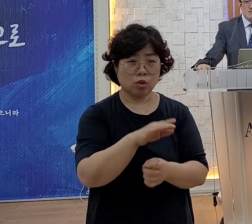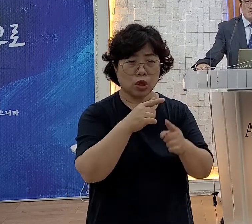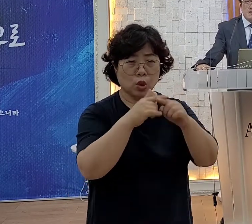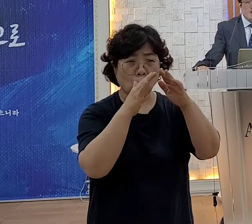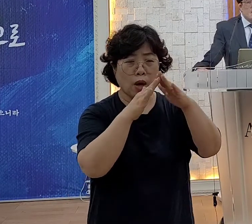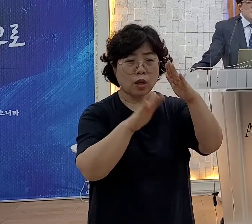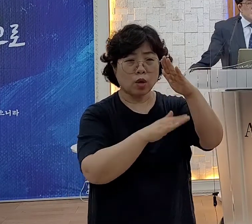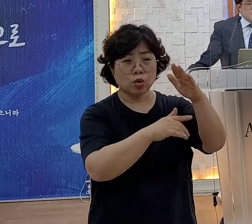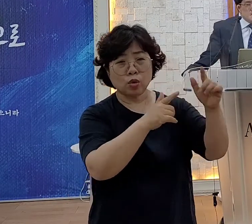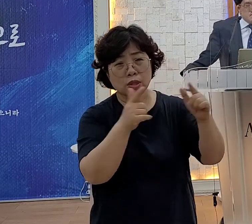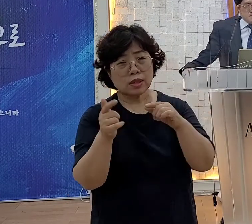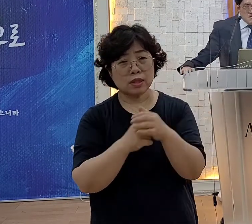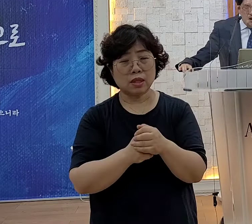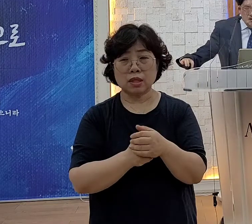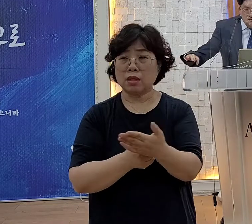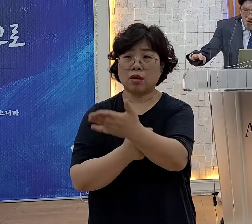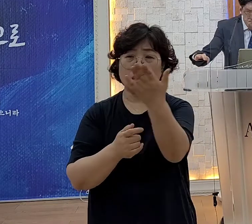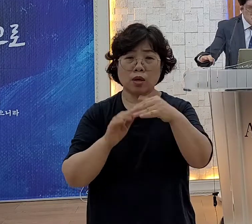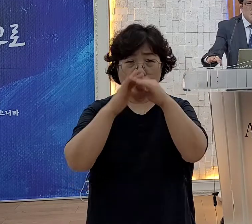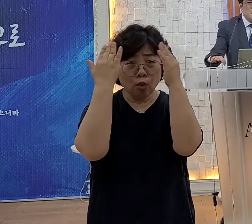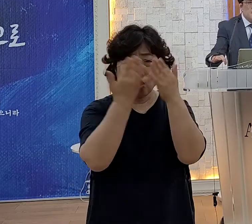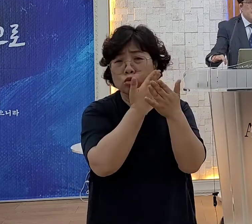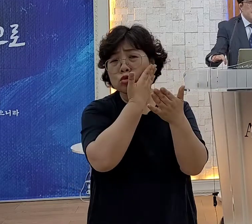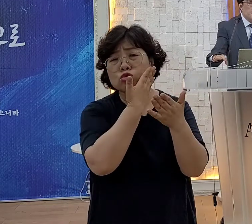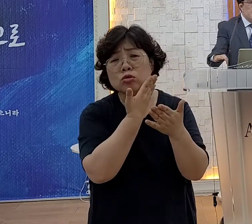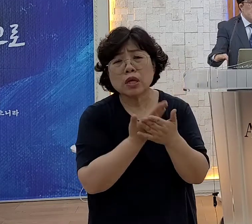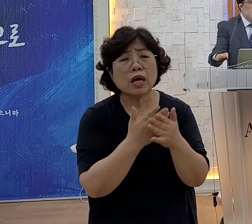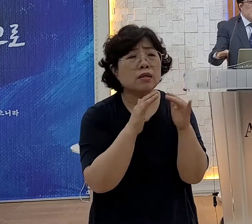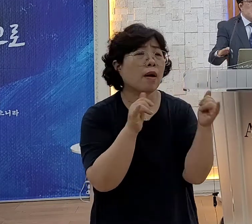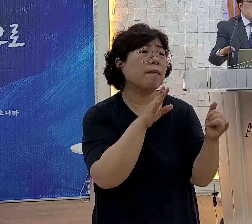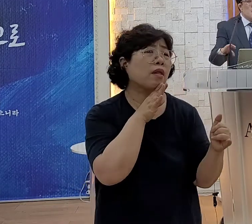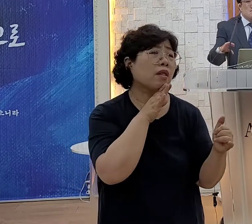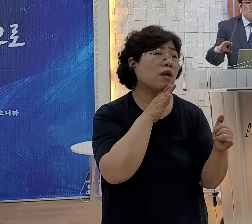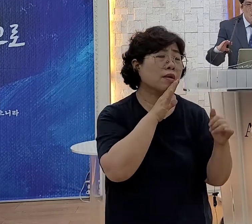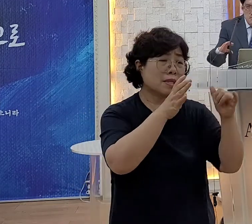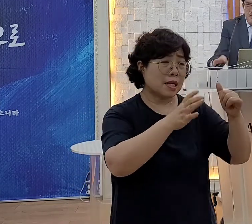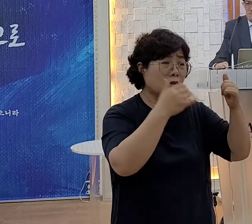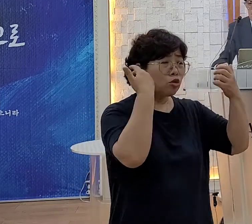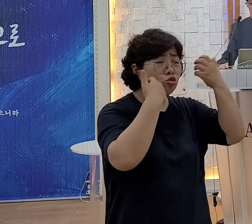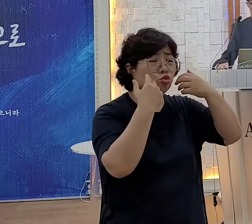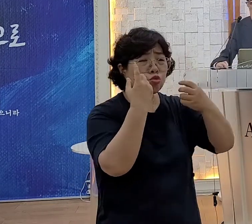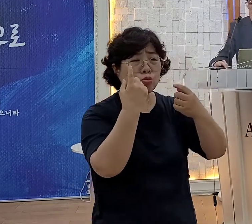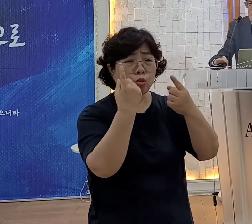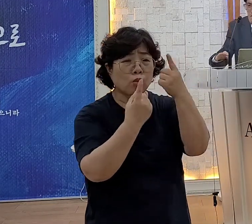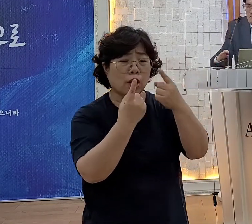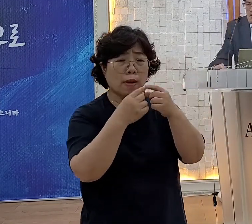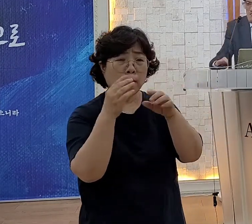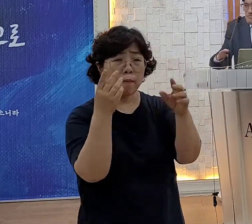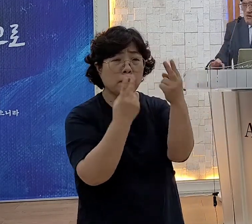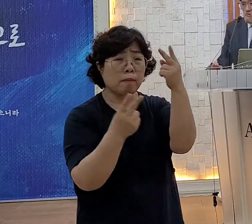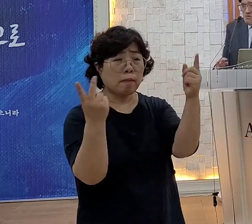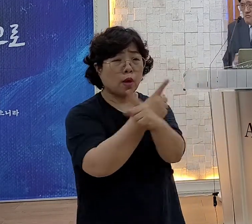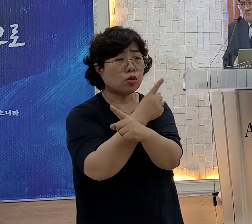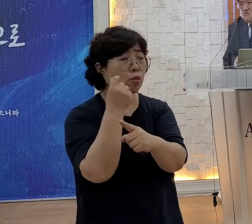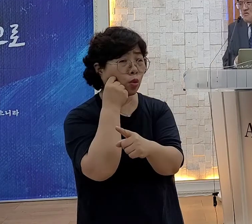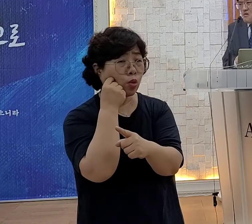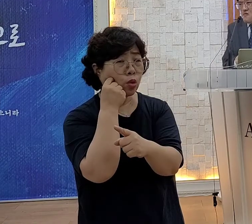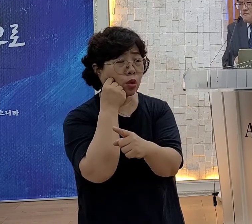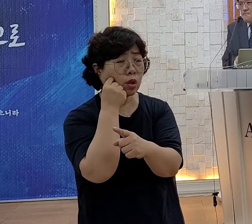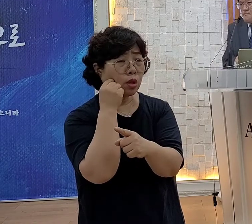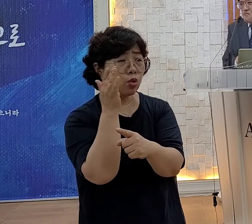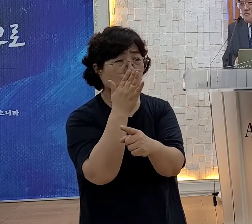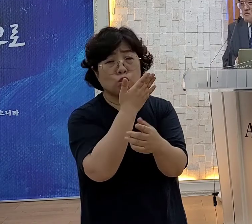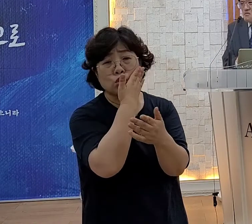말씀드렸냐면, 여기 계신 분이 다 귀한 분들, 이 세상 그 누구와도 바꿀 수 없는 너무 귀하고 착하고 선한